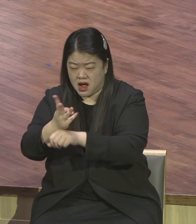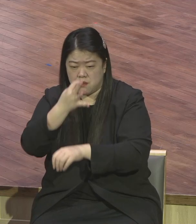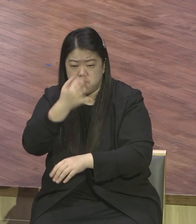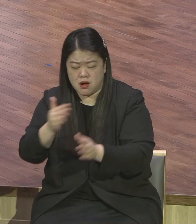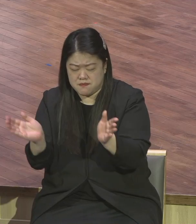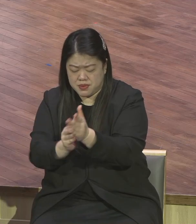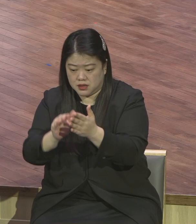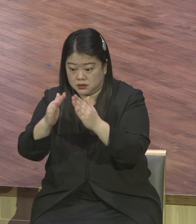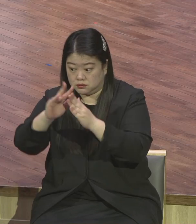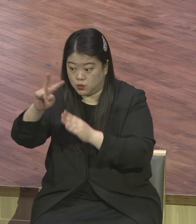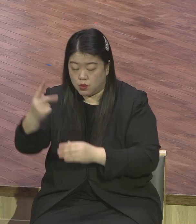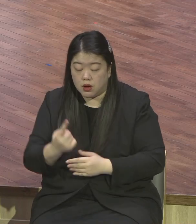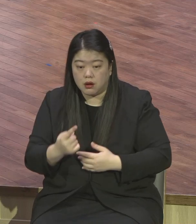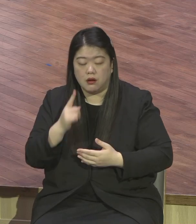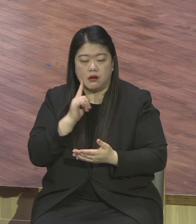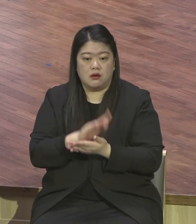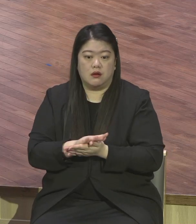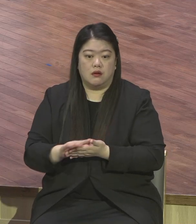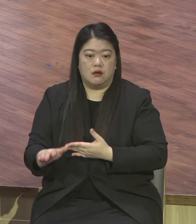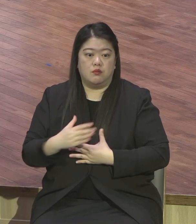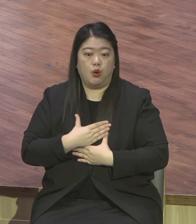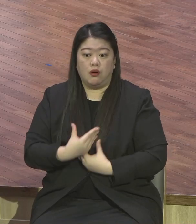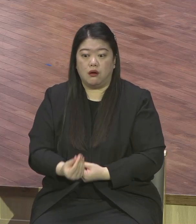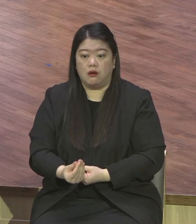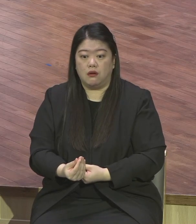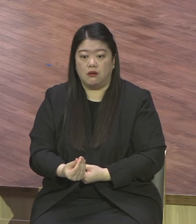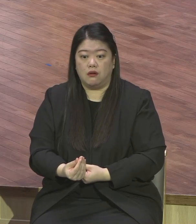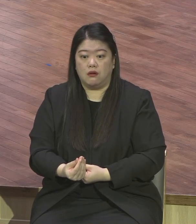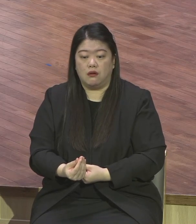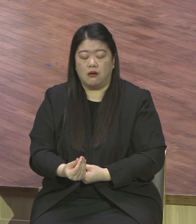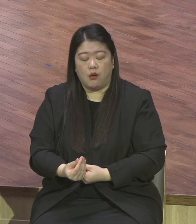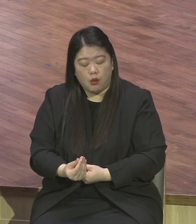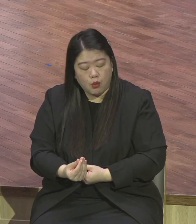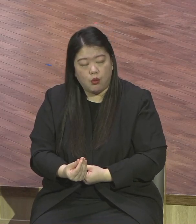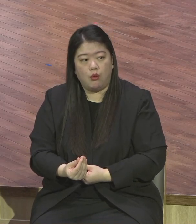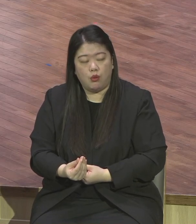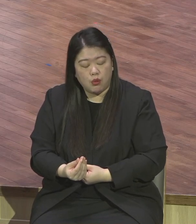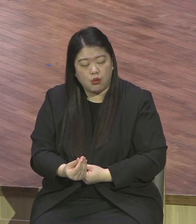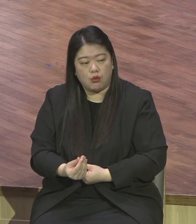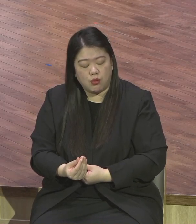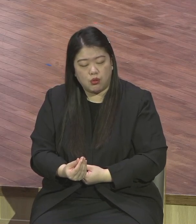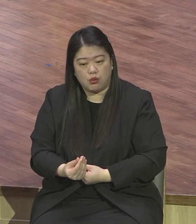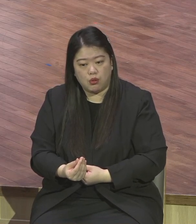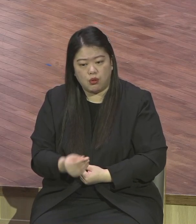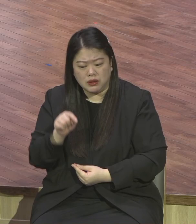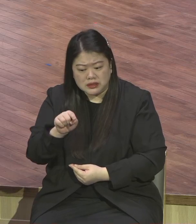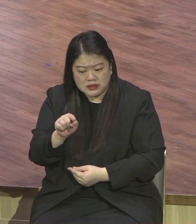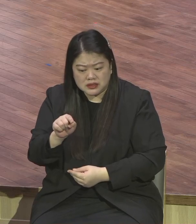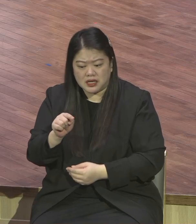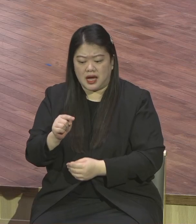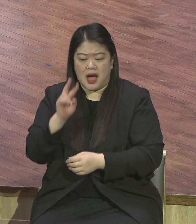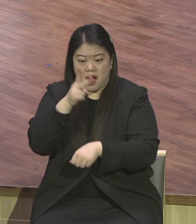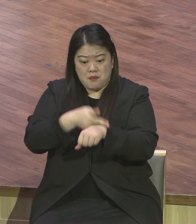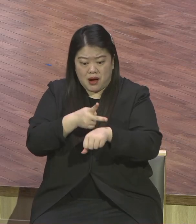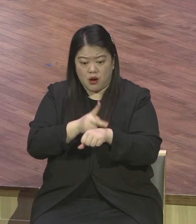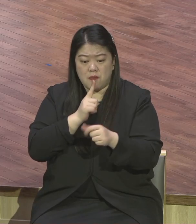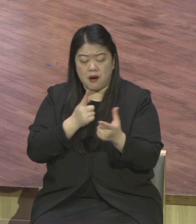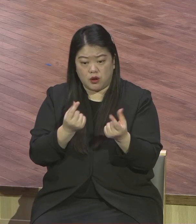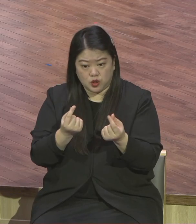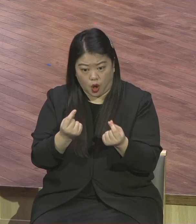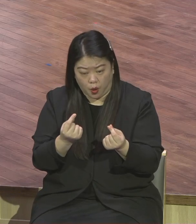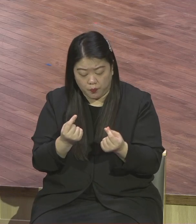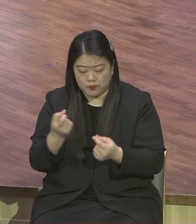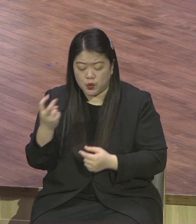사도행전에 보면은 이 사실이 계속 반복되고 있어요. 사도행전 4장 8절에 보면 베드로가 예수